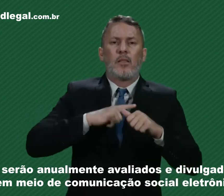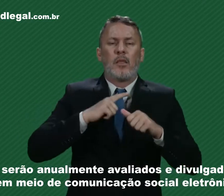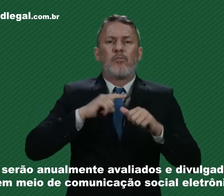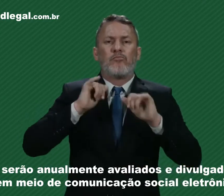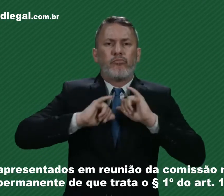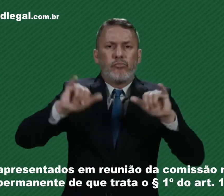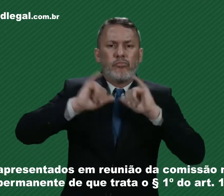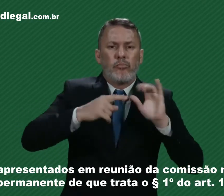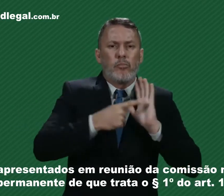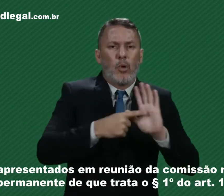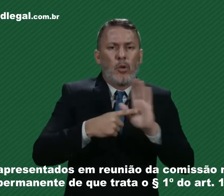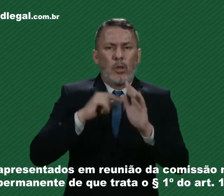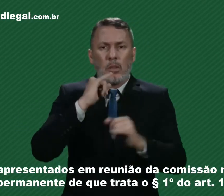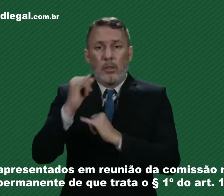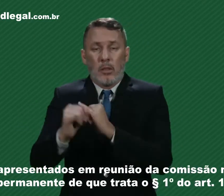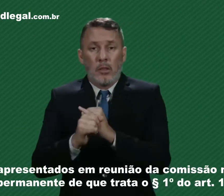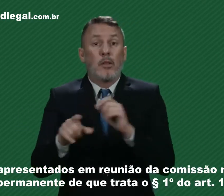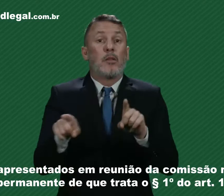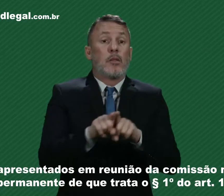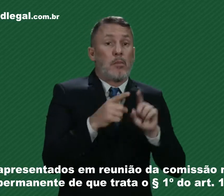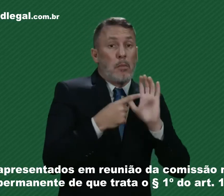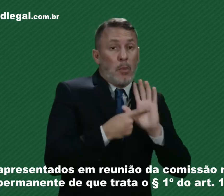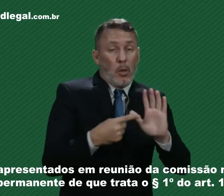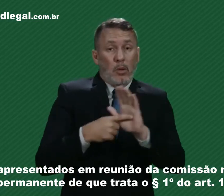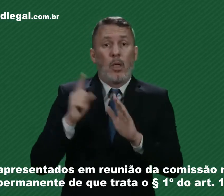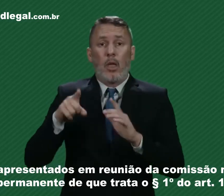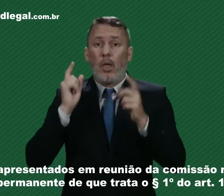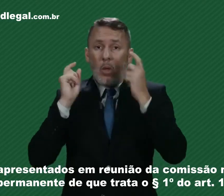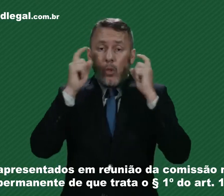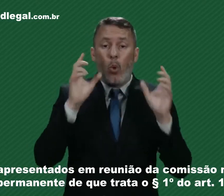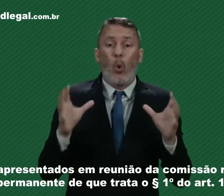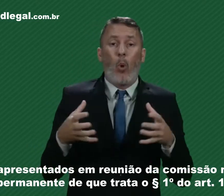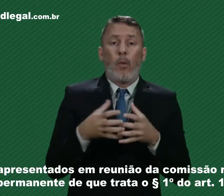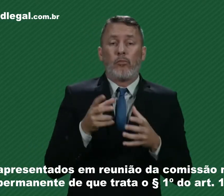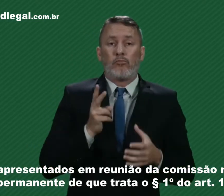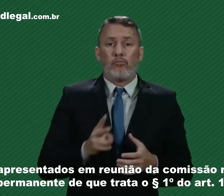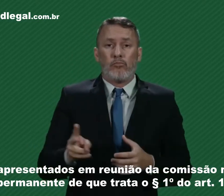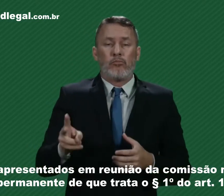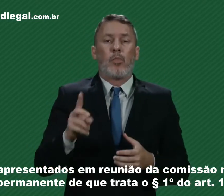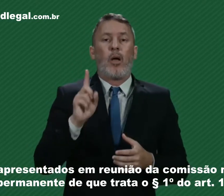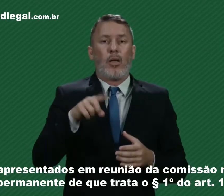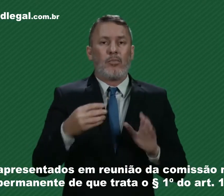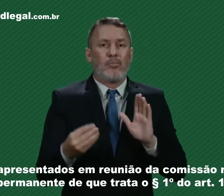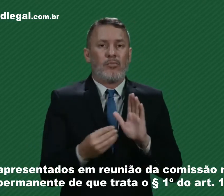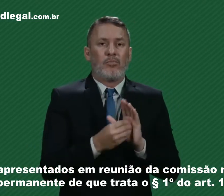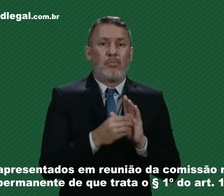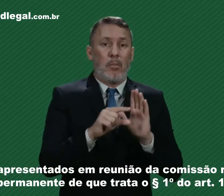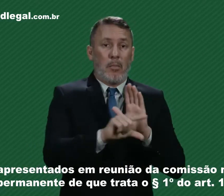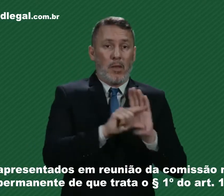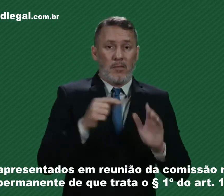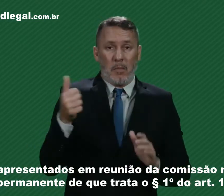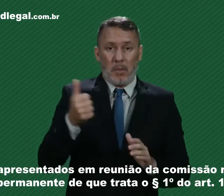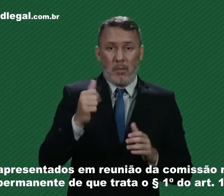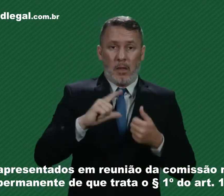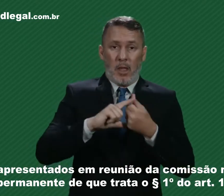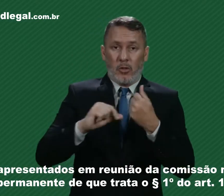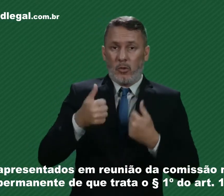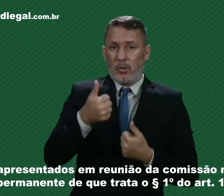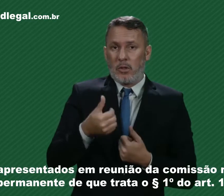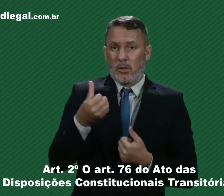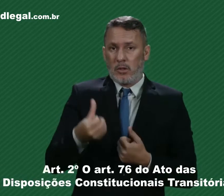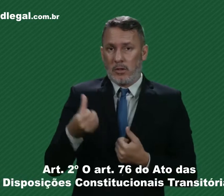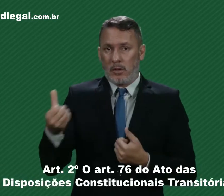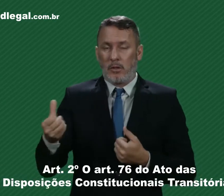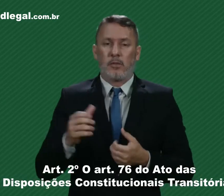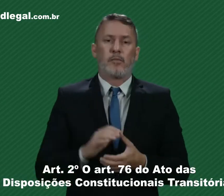social eletrônico e apresentados em reunião da Comissão Mista Permanente de que trata o parágrafo 1º do artigo